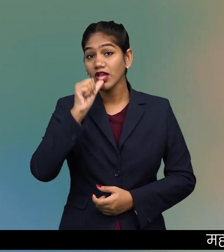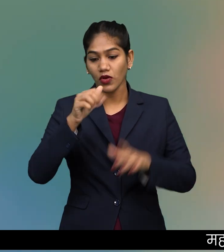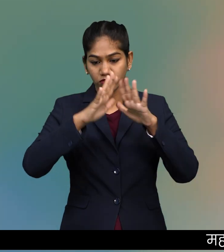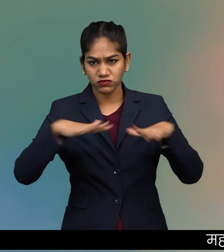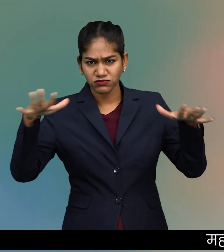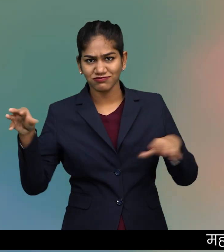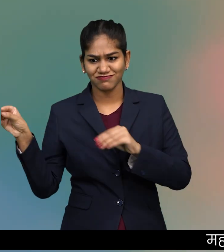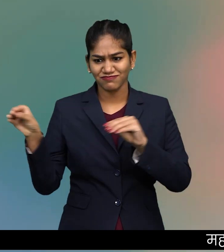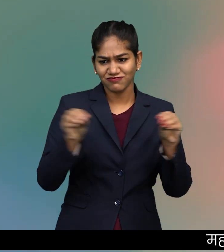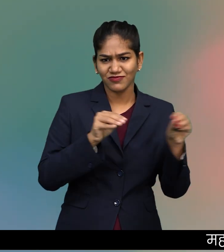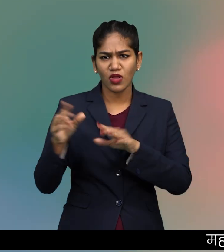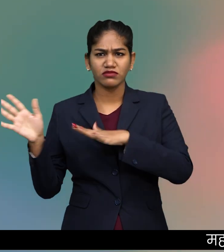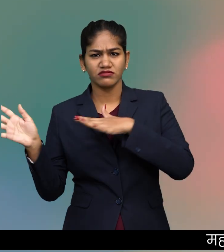महासागरीय प्रवाह,